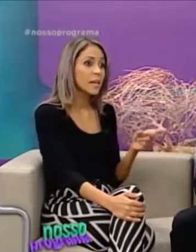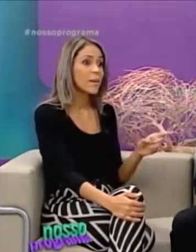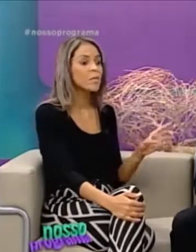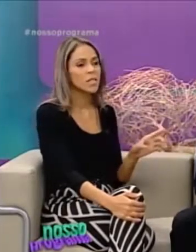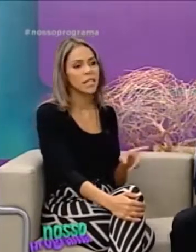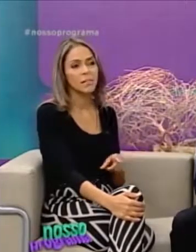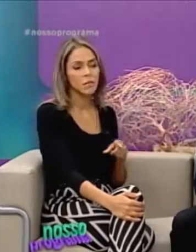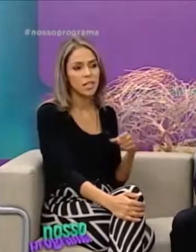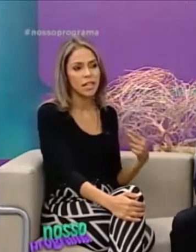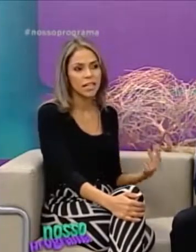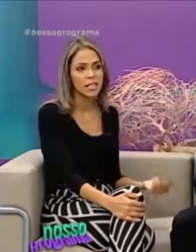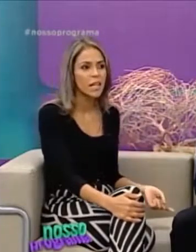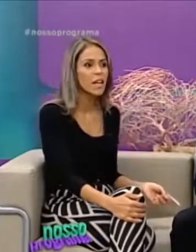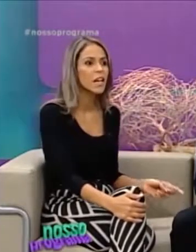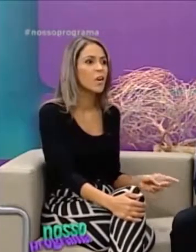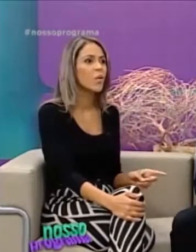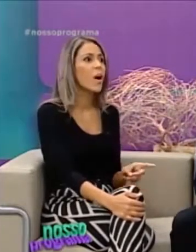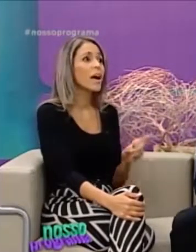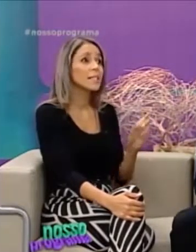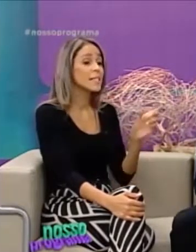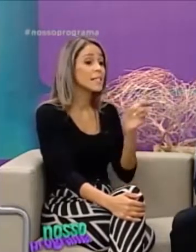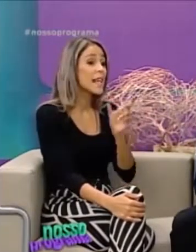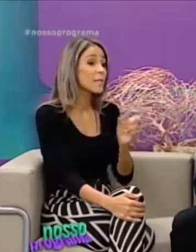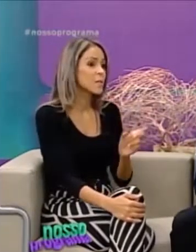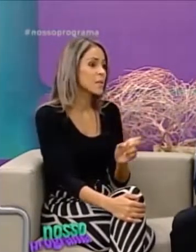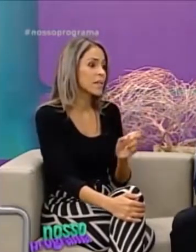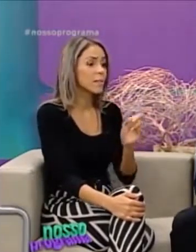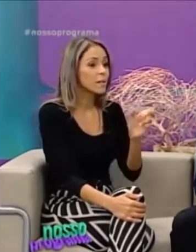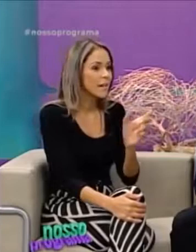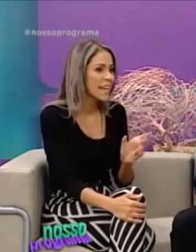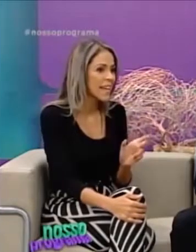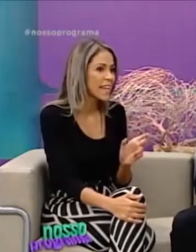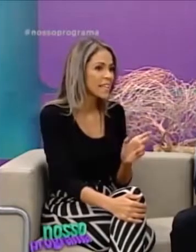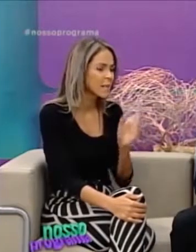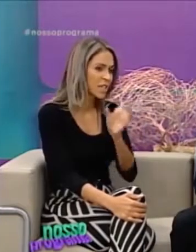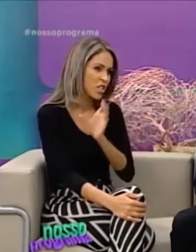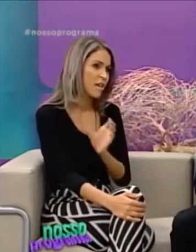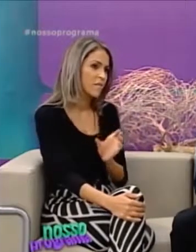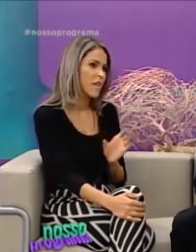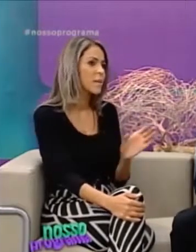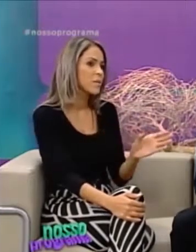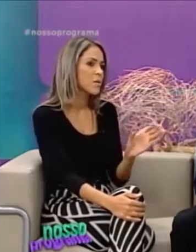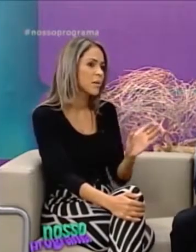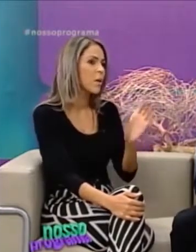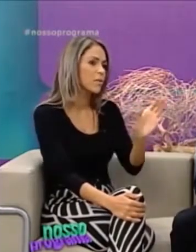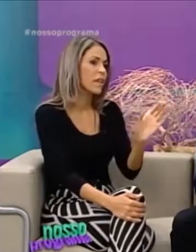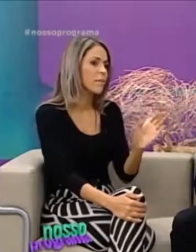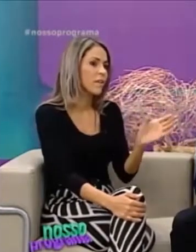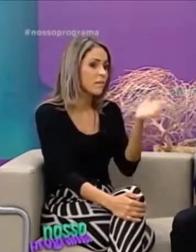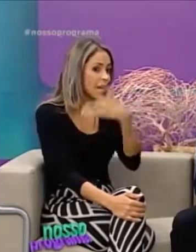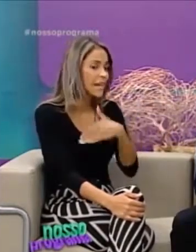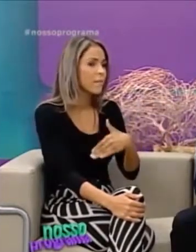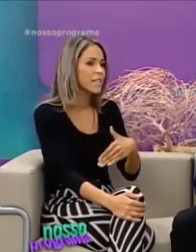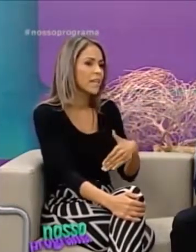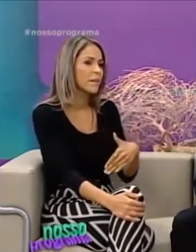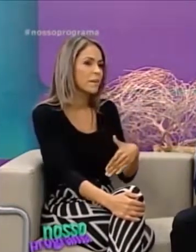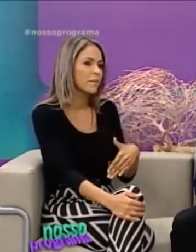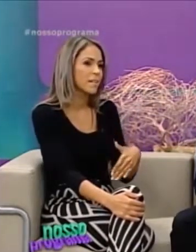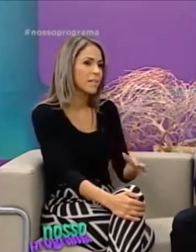também musicalização, às vezes temas, por exemplo, Enem, temas chaves. Aí a pessoa me dá um tema, fala, vem aqui palestrar na minha empresa.